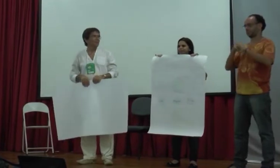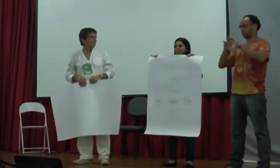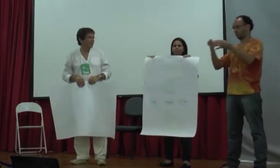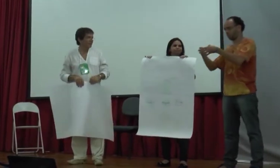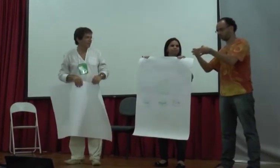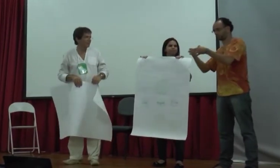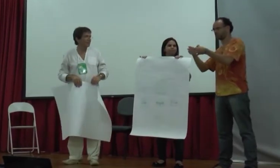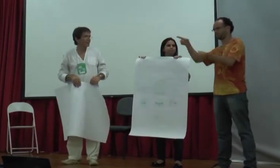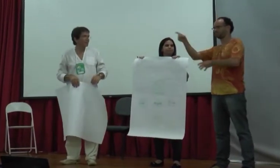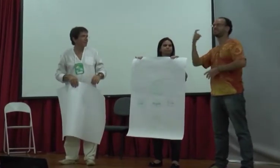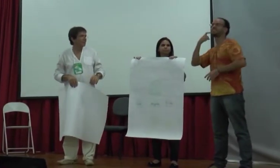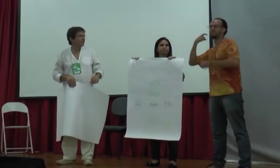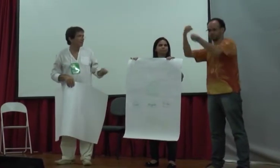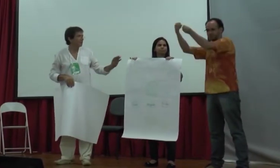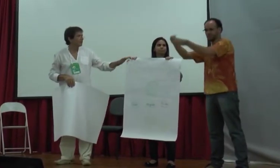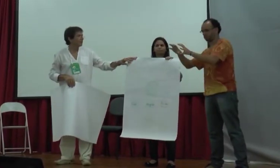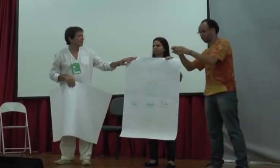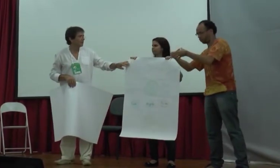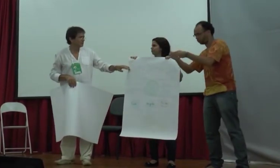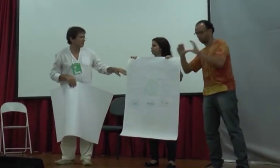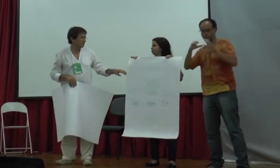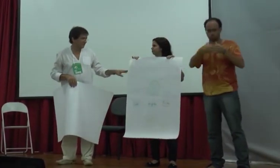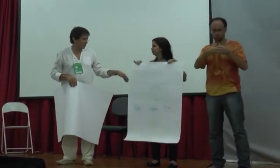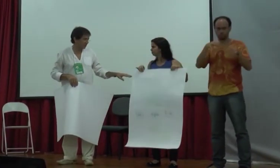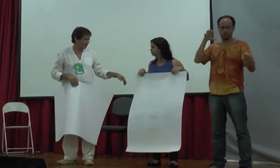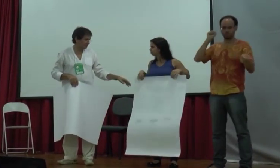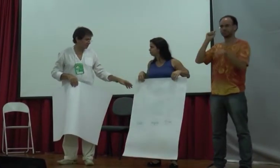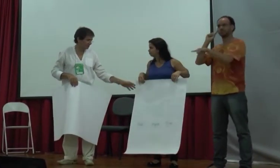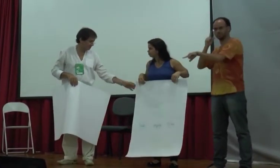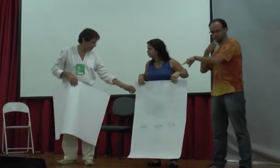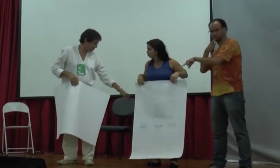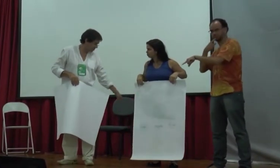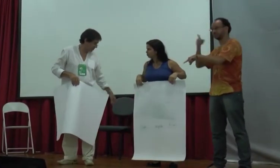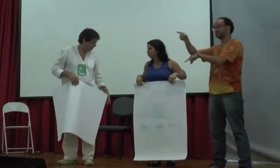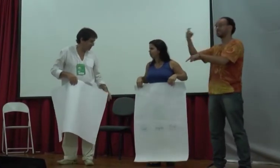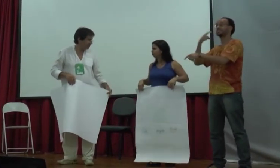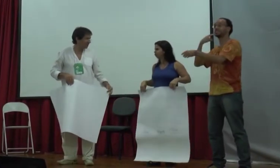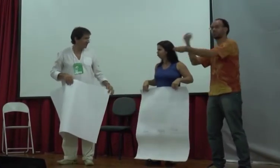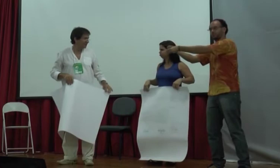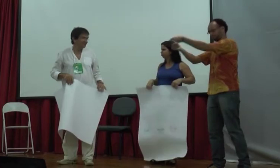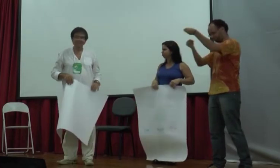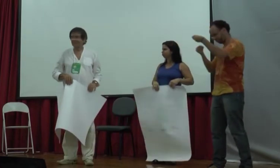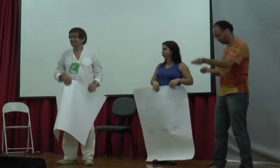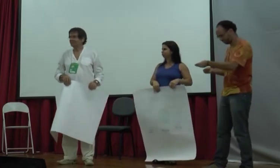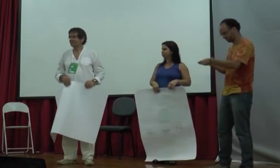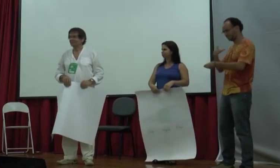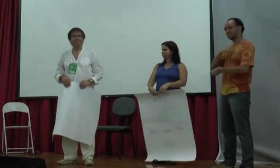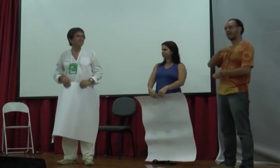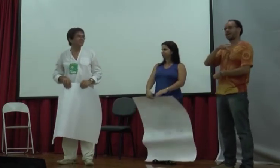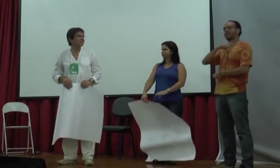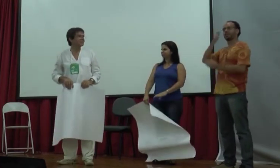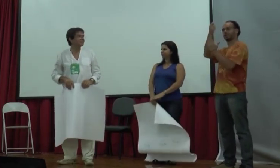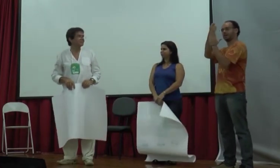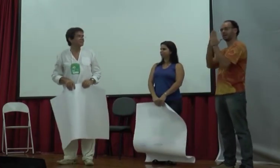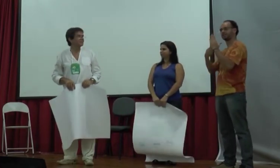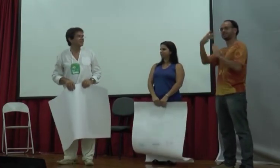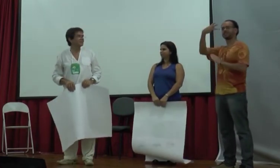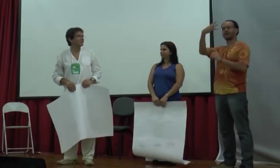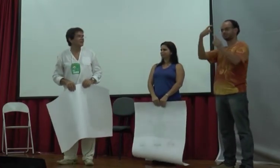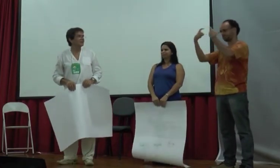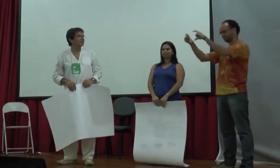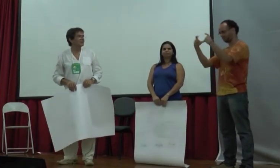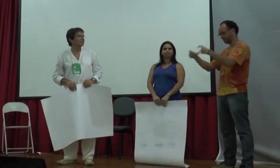Então, o nosso grupo, o grupo da Simone, dividiu entre estudos e ouvintes, Simone nos deu